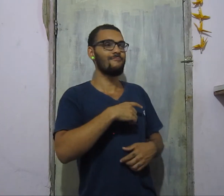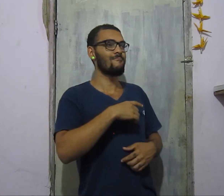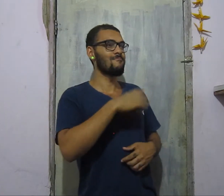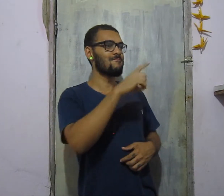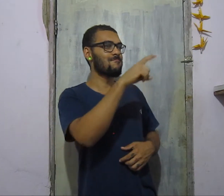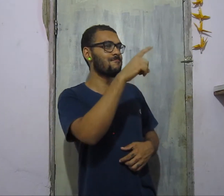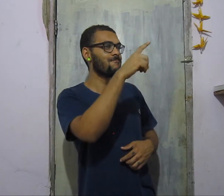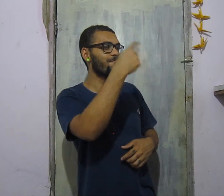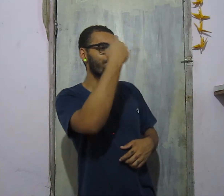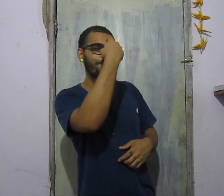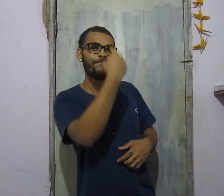nela